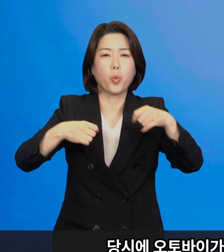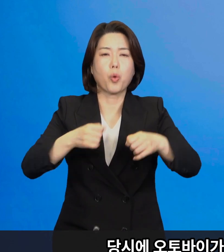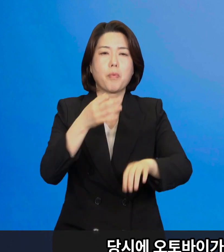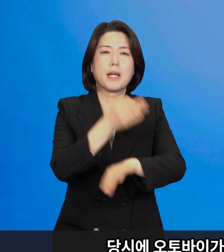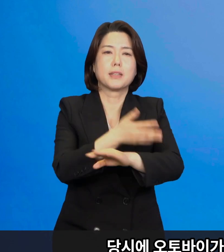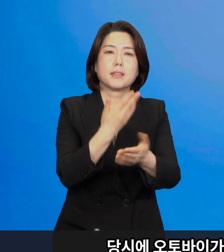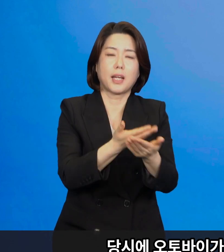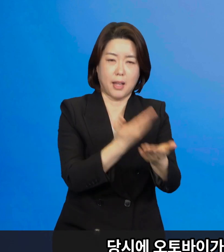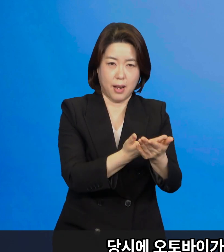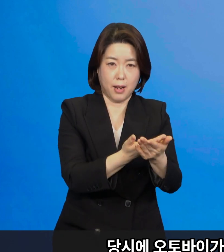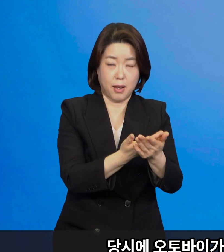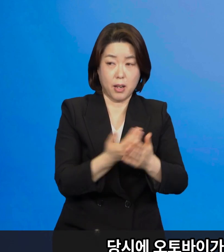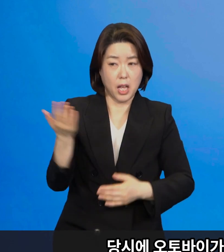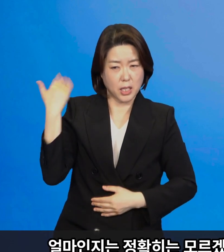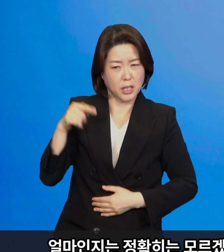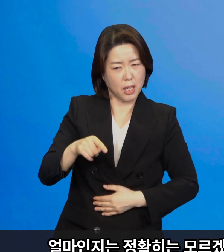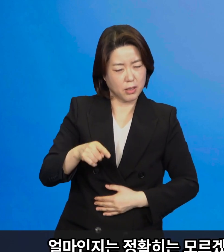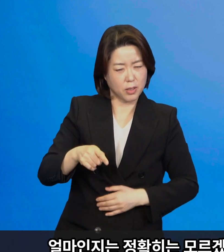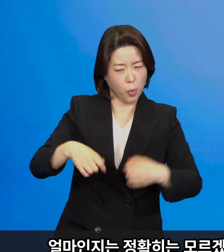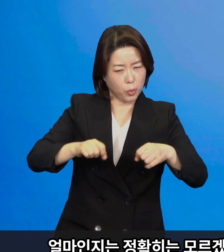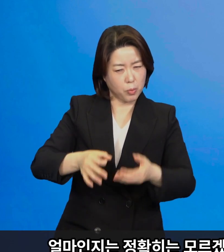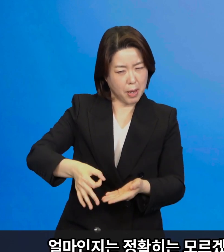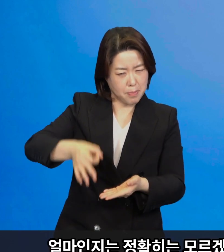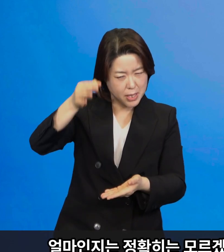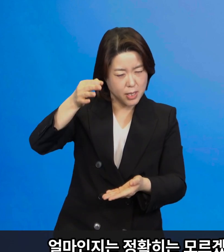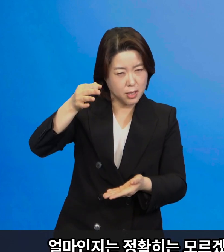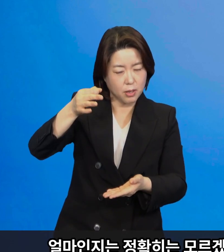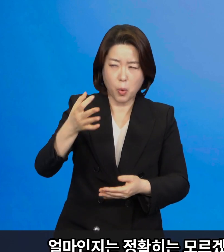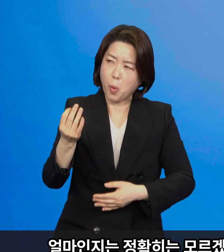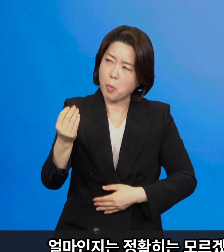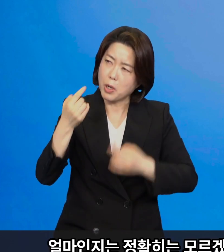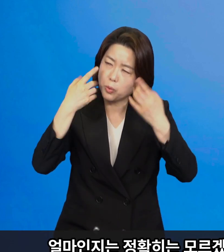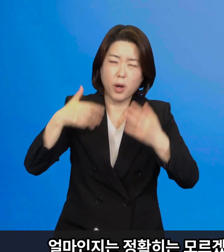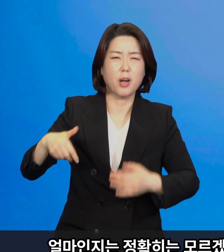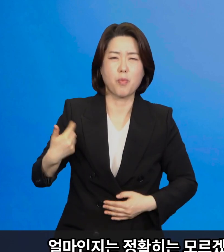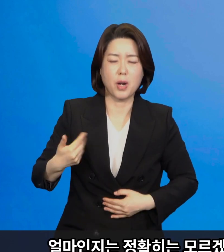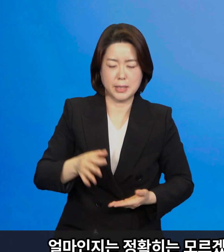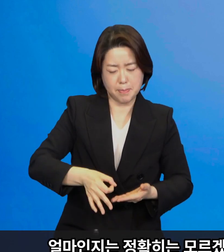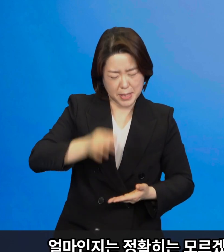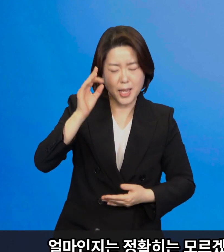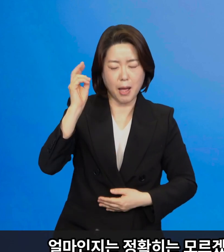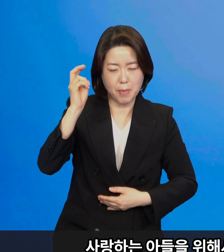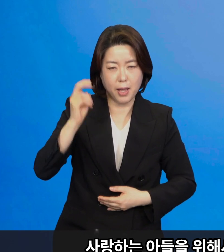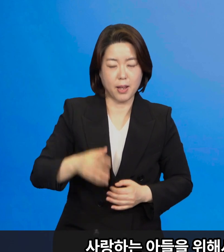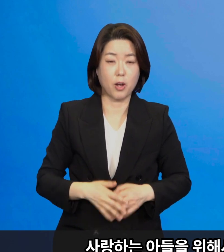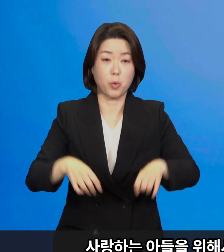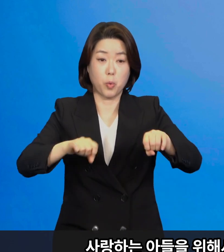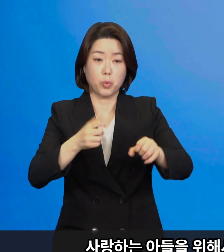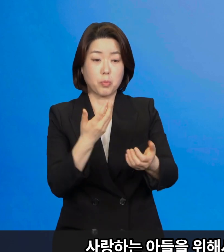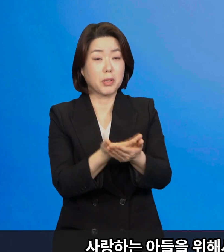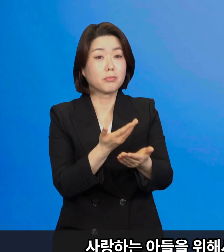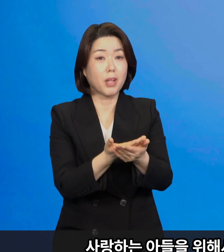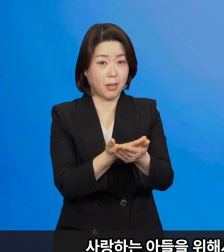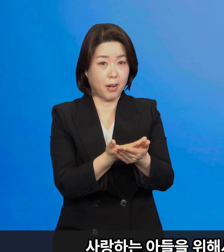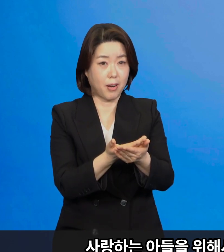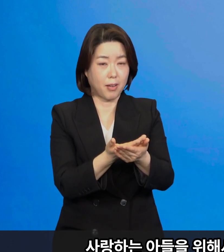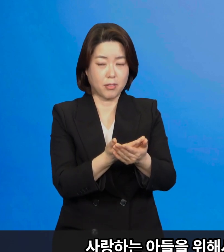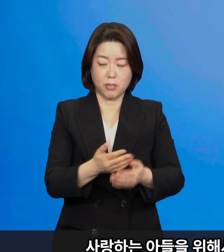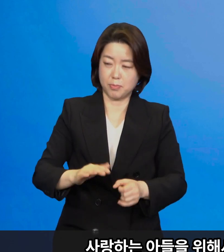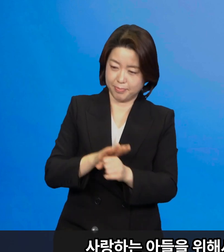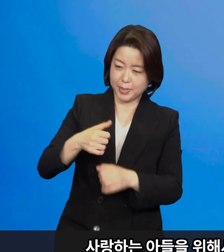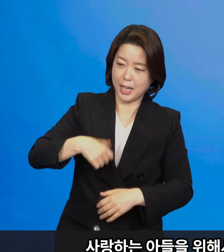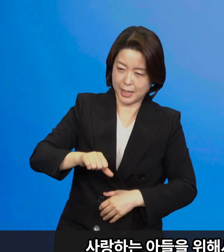당시에 오토바이가 굉장히 비쌌을 겁니다. 얼마인지는 정확히는 모르겠지만 오토바이를 사달라고 해서 사랑하는 아들을 위해서